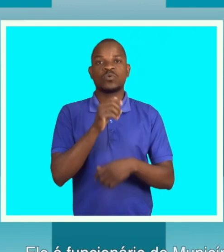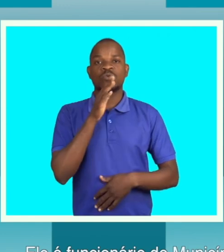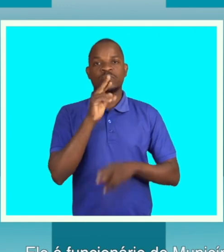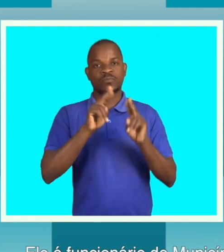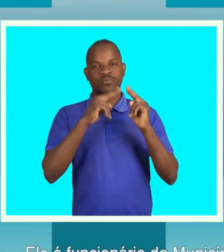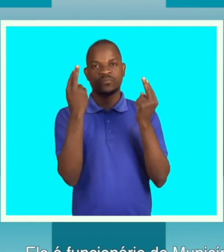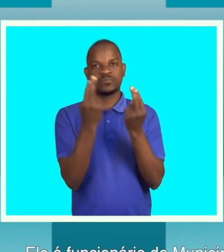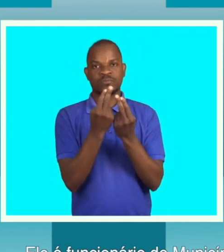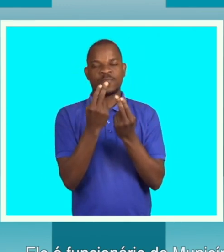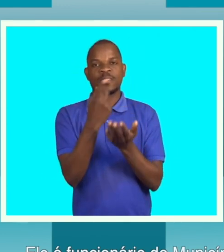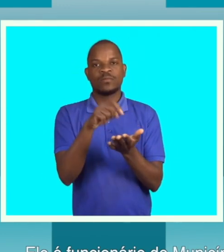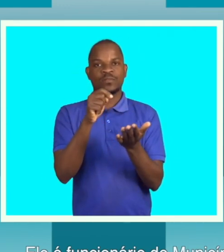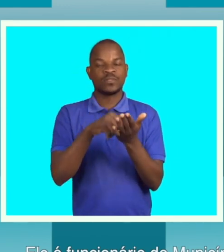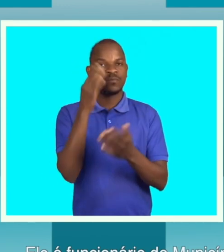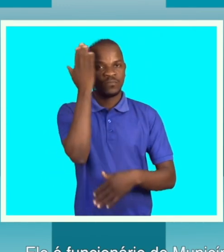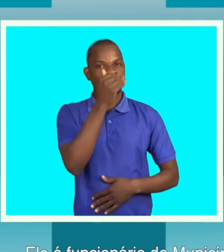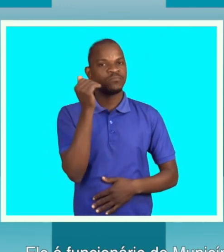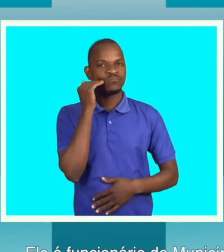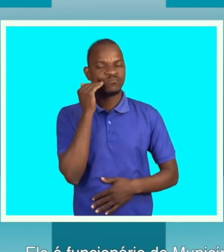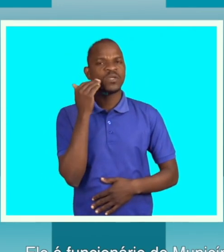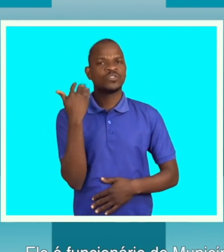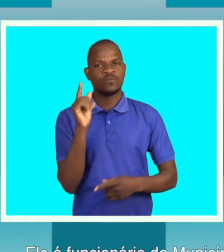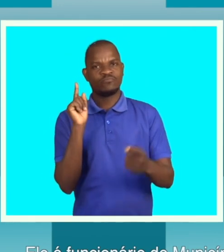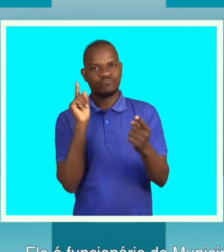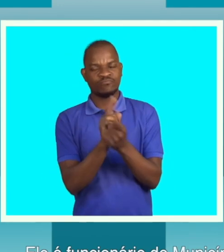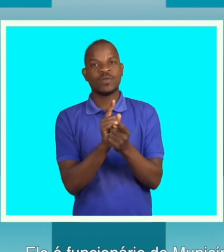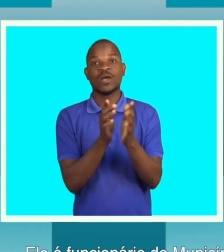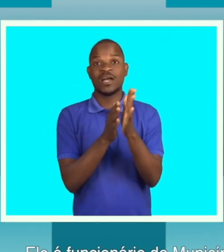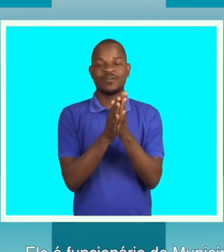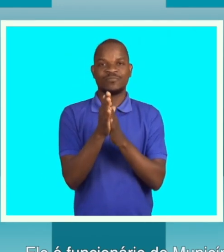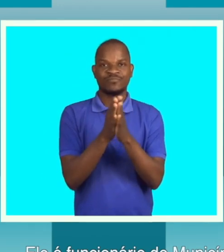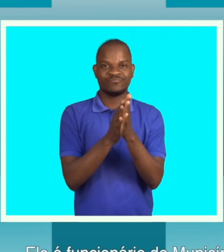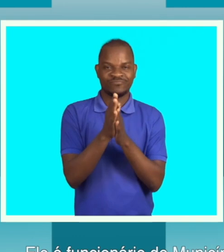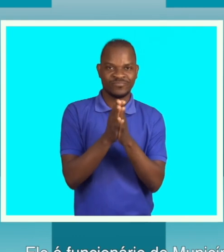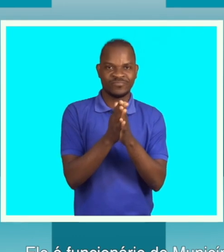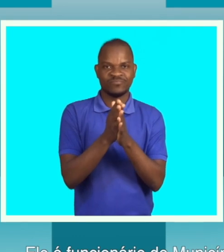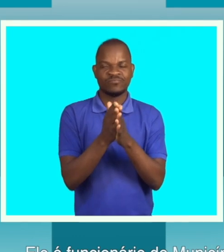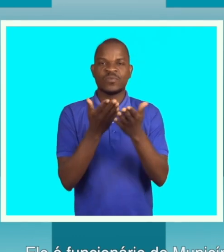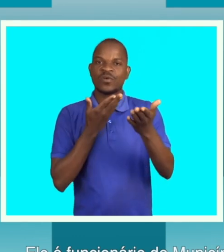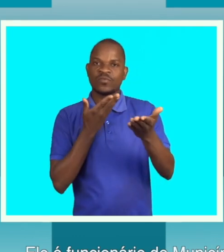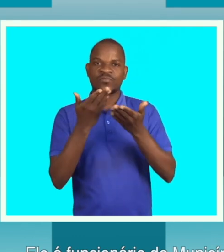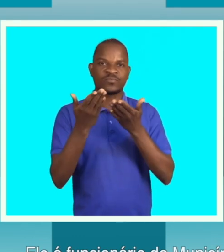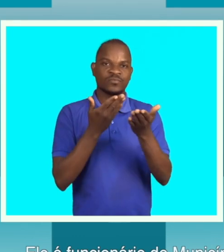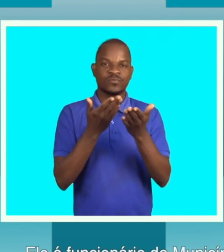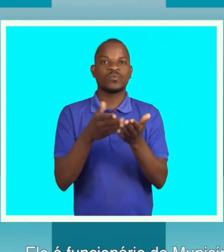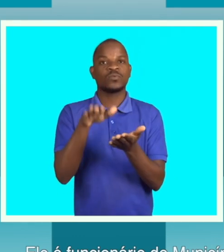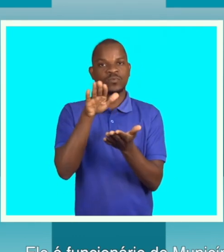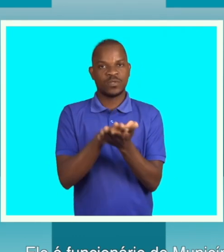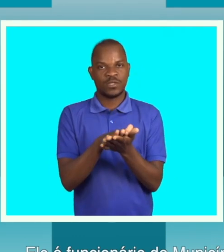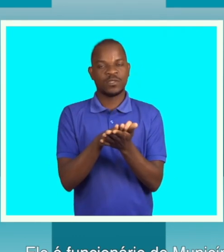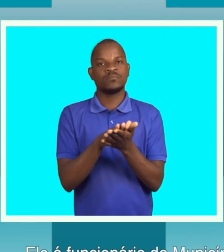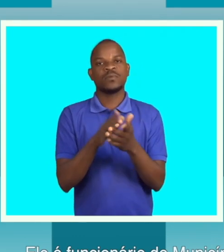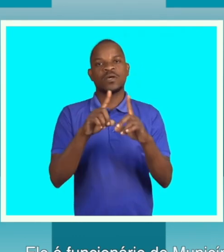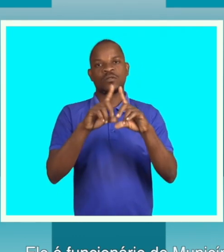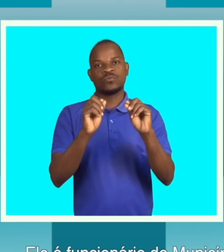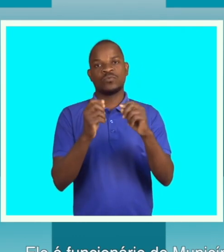Do município Do Chimoio Onde Encontramos E aproveitamos Um dedo de conversa Aqui no seu espaço